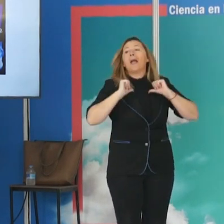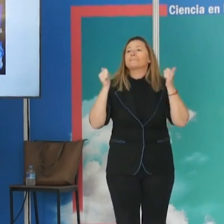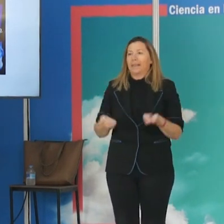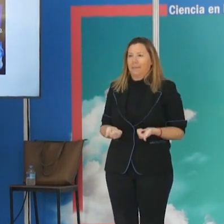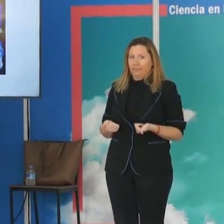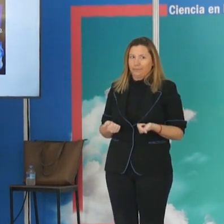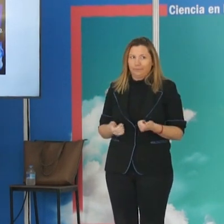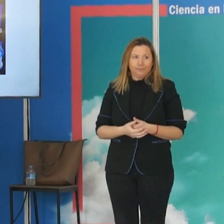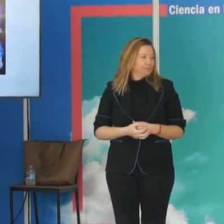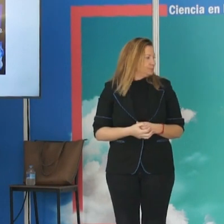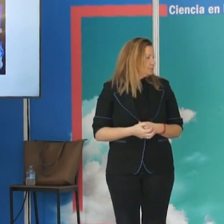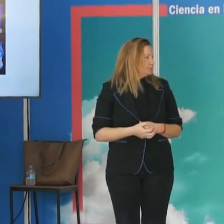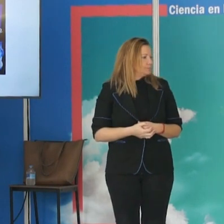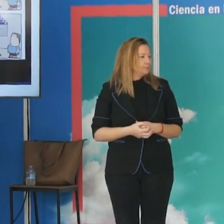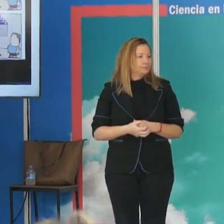empezar